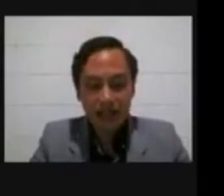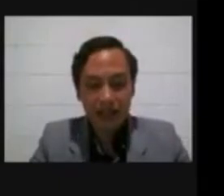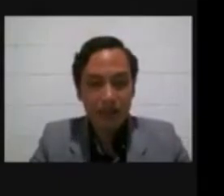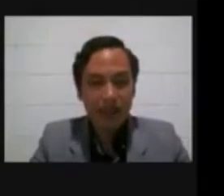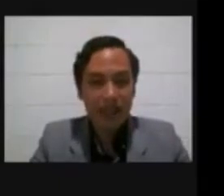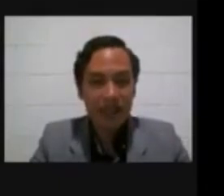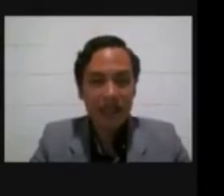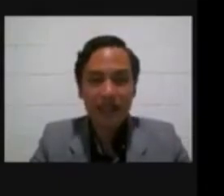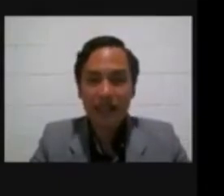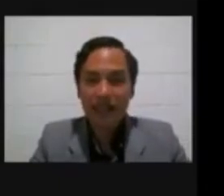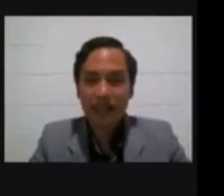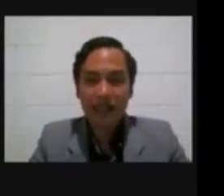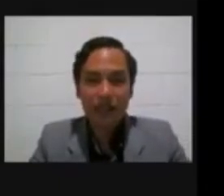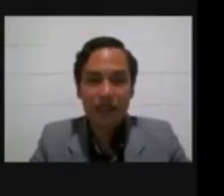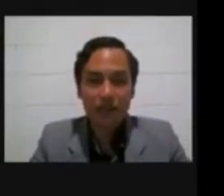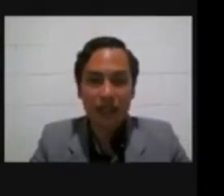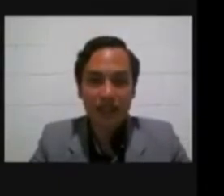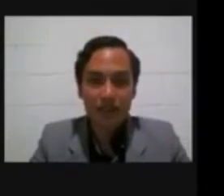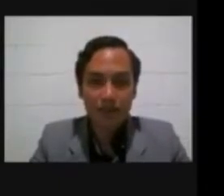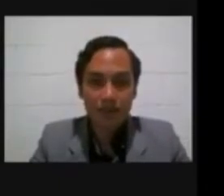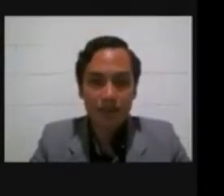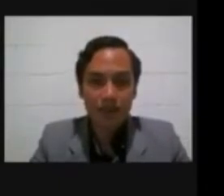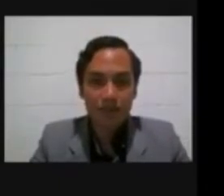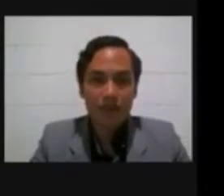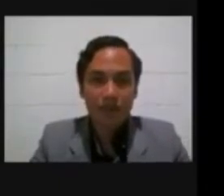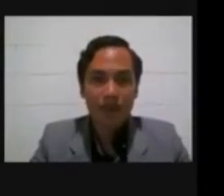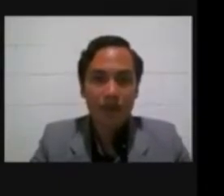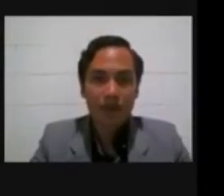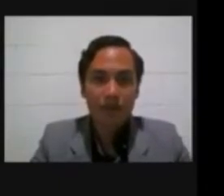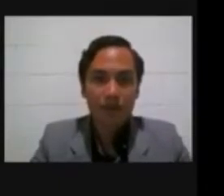sociedad es nombradas a estas personas.